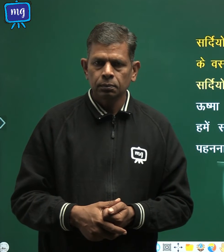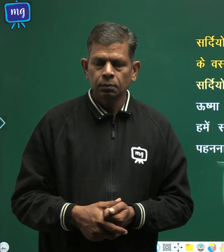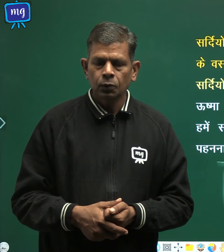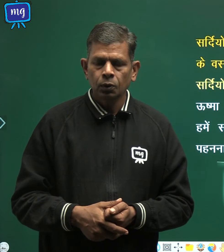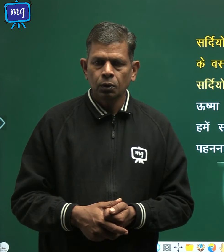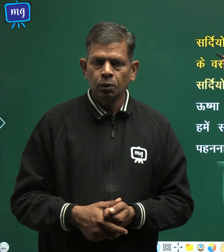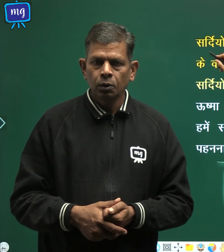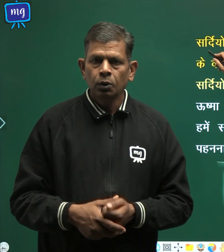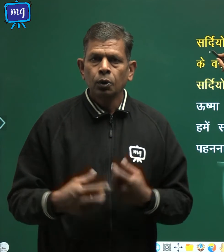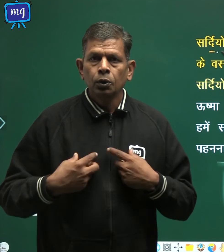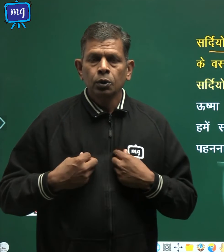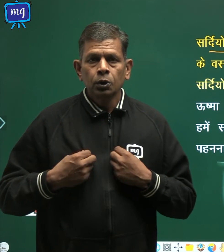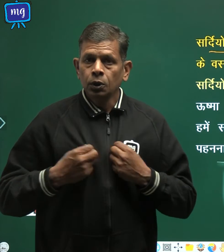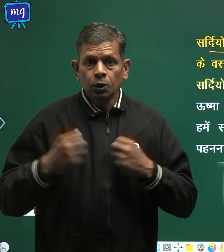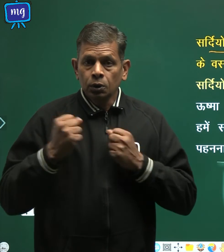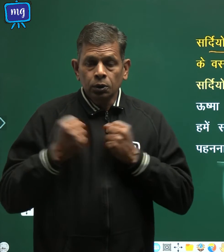सर्दियों तथा गर्मियों में